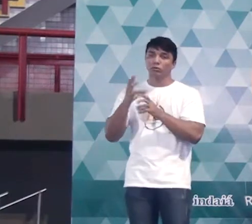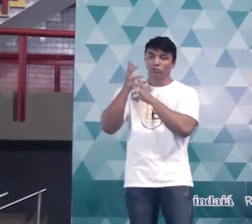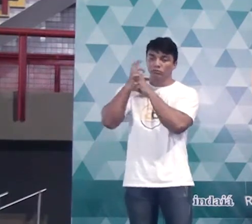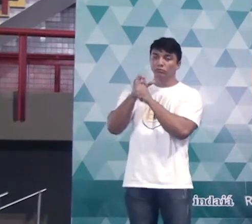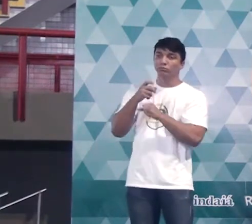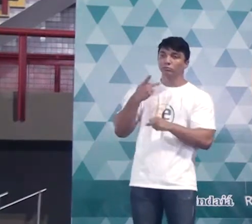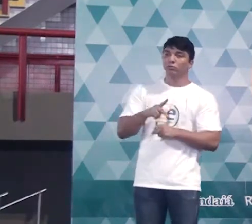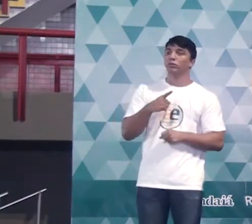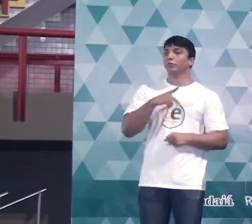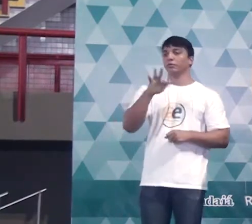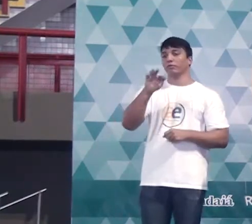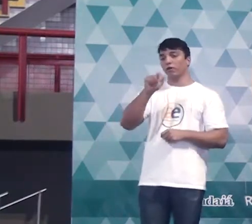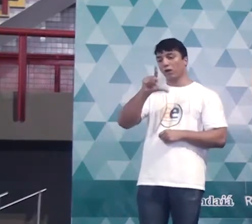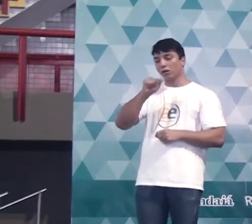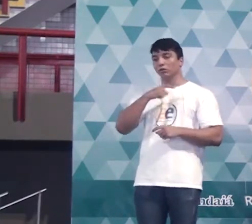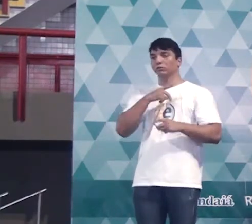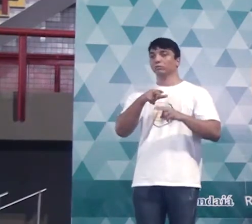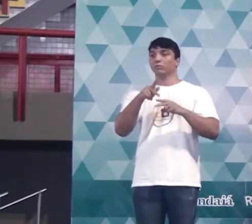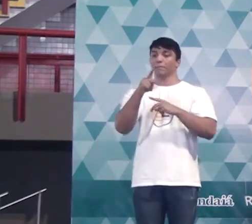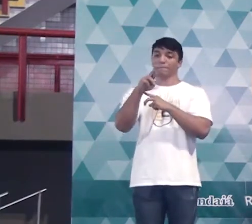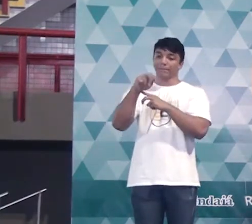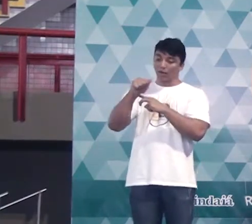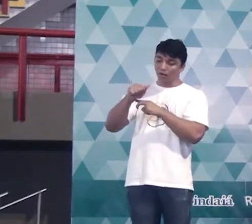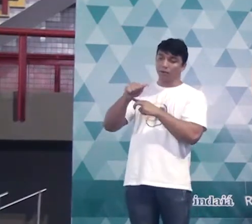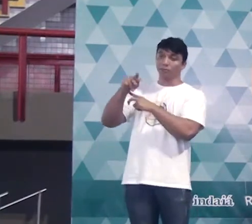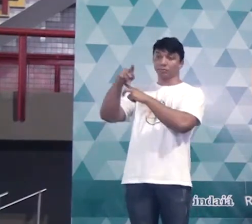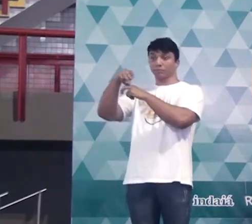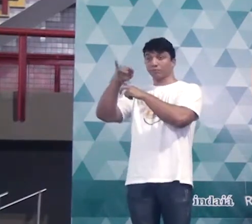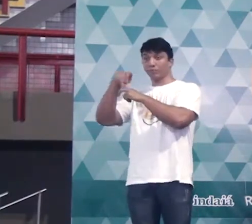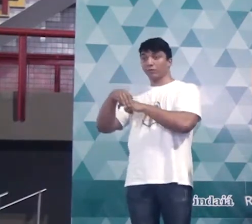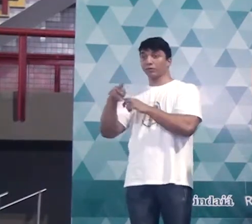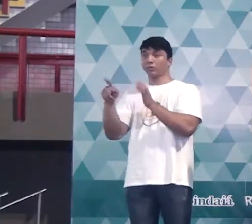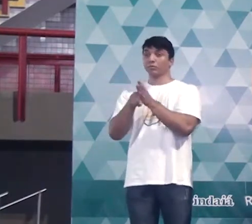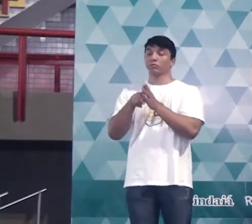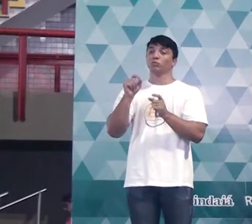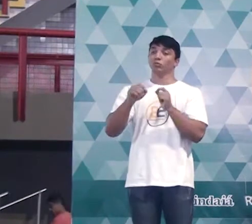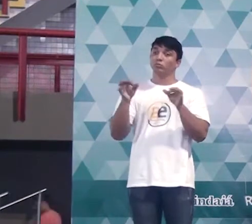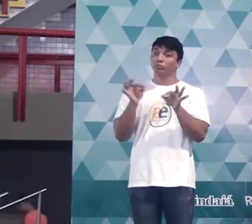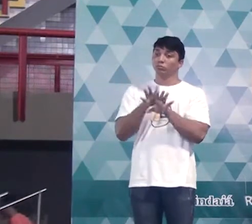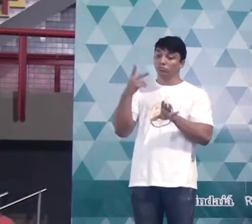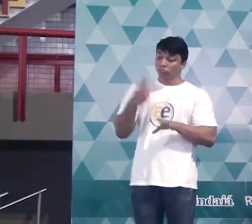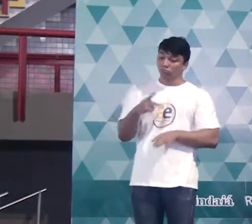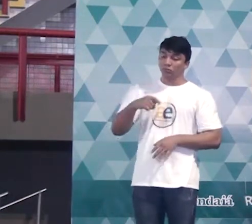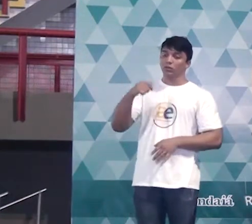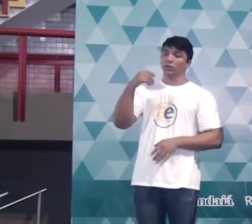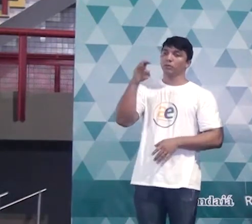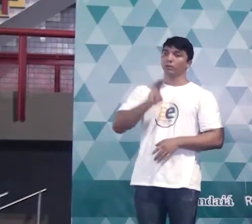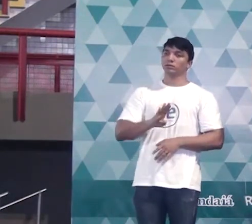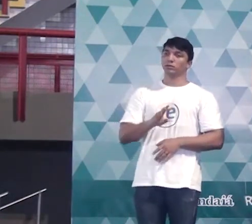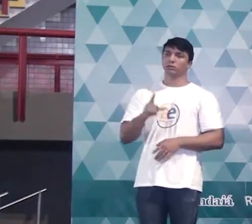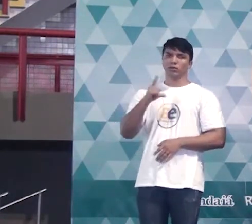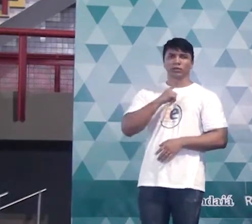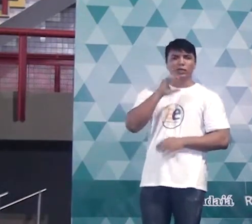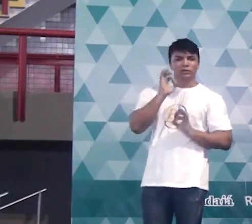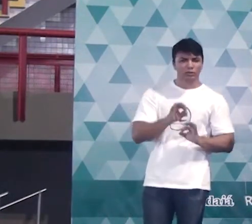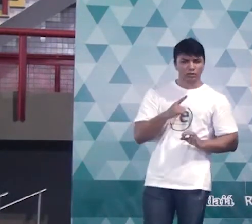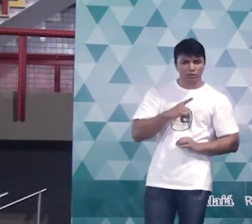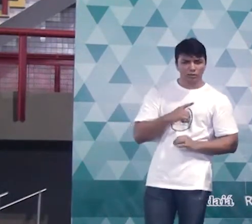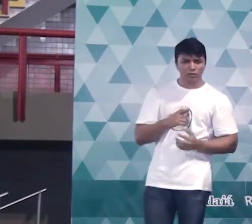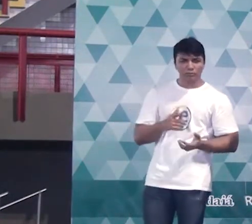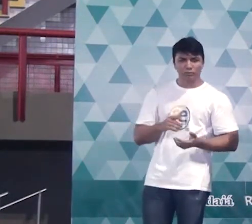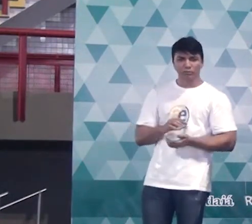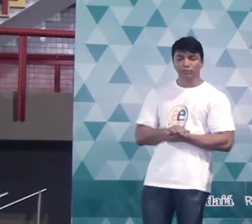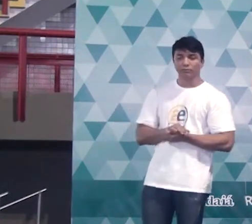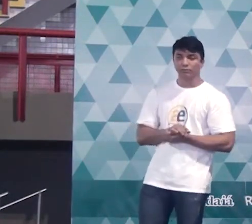no nível da fala, né? Esse pra mim fazer é algo completamente brasileiro. Pessoal, tá certo pra mim